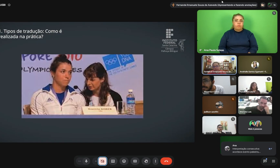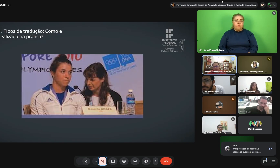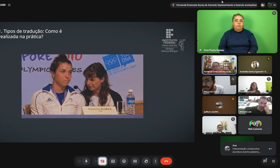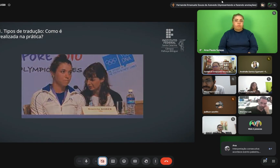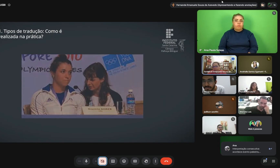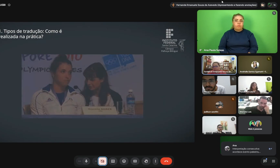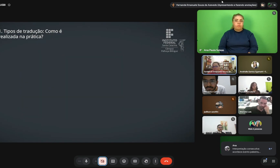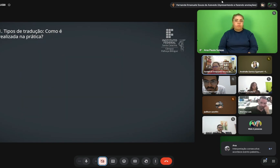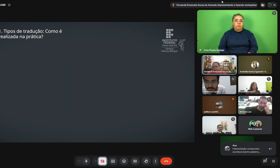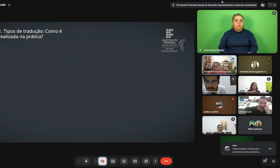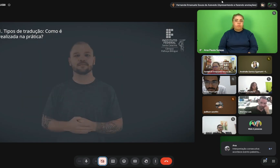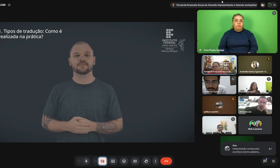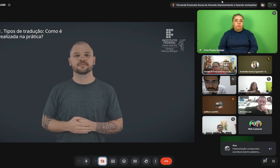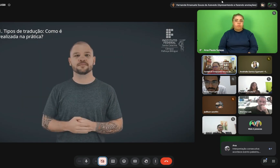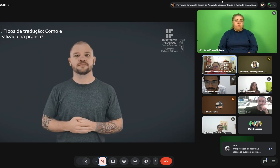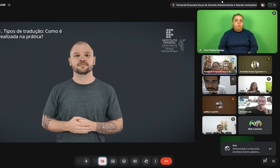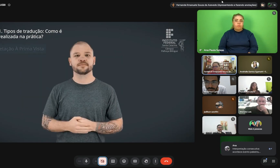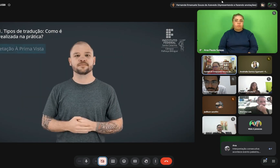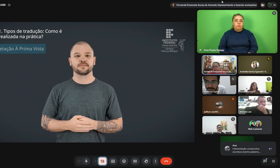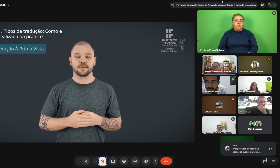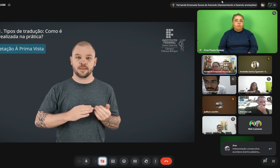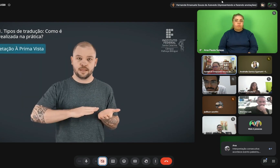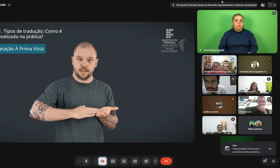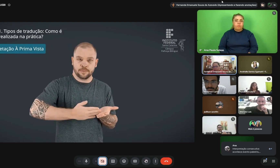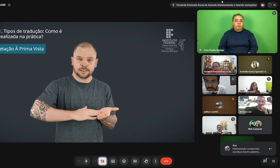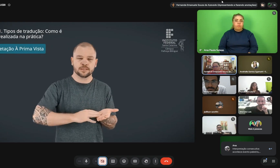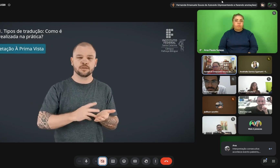Só para ela, não é para todo mundo.